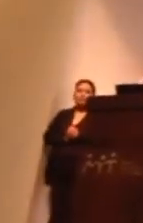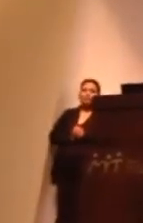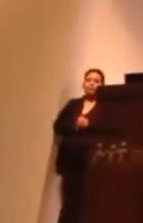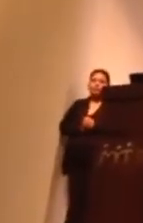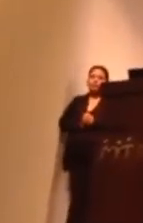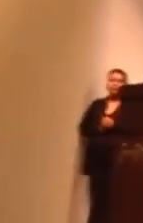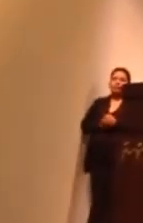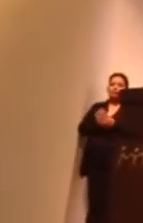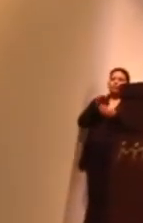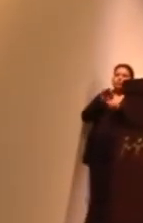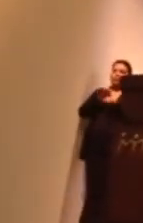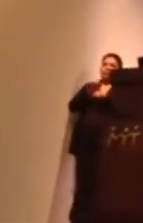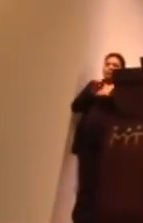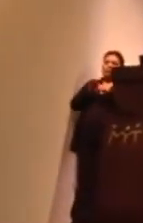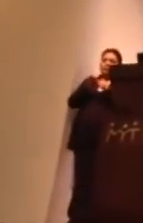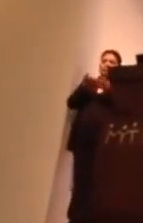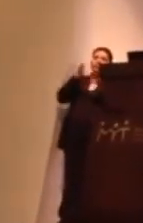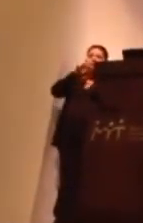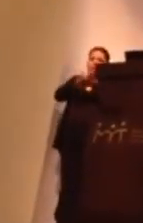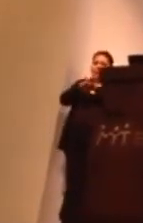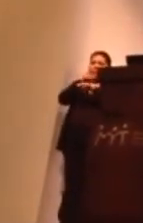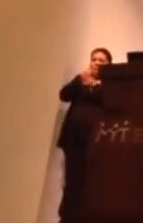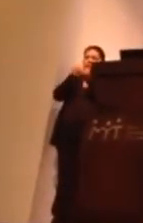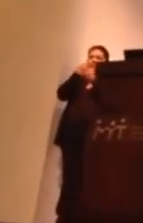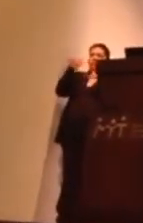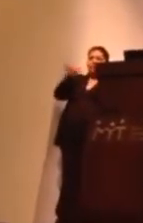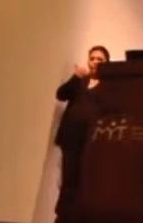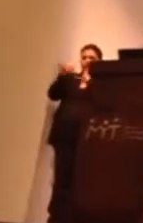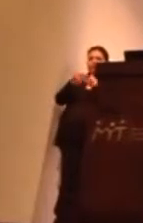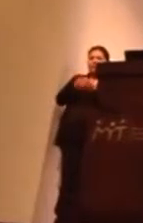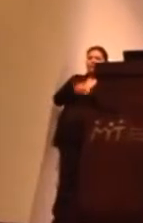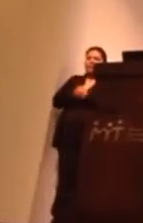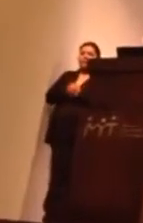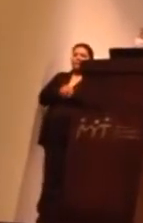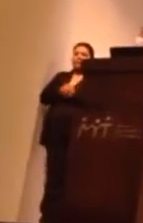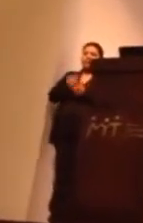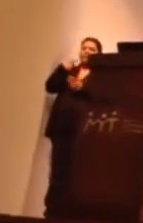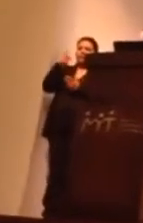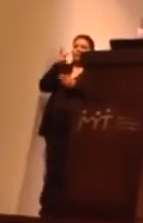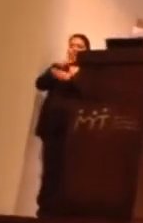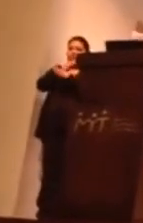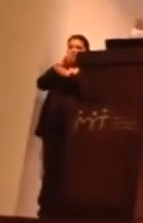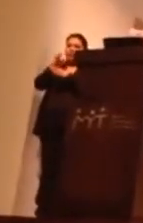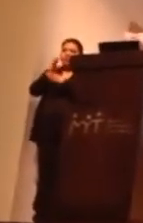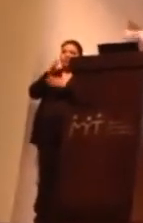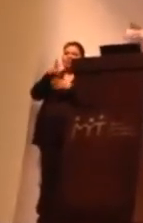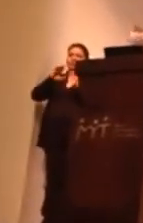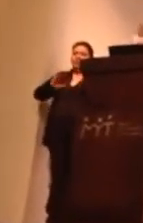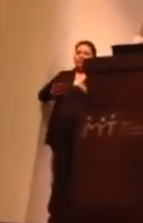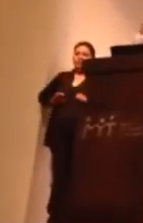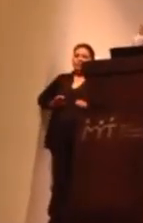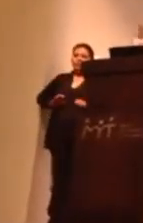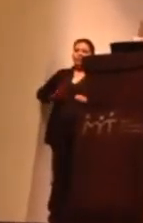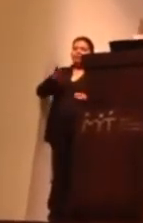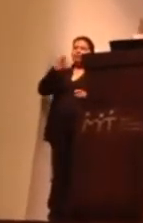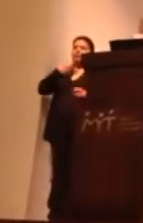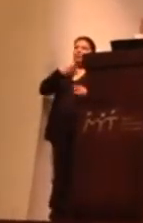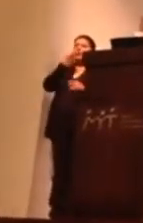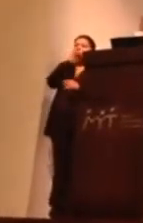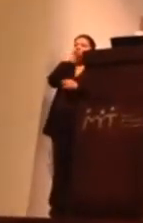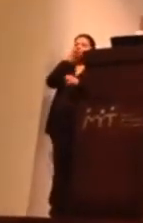receptores, entonces entran y se cumplen. ¿Okay? Y entonces tu cuerpo tiene la sensación de esa